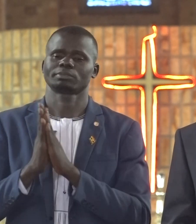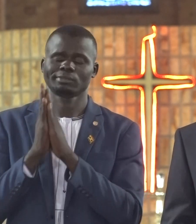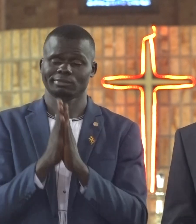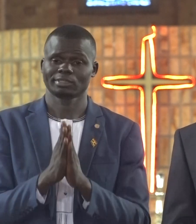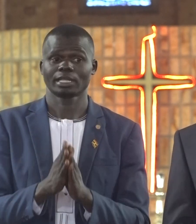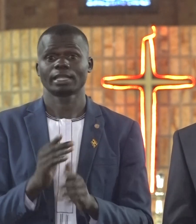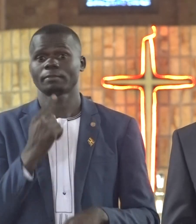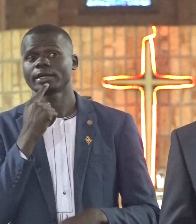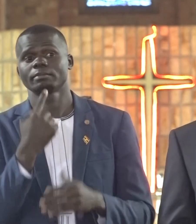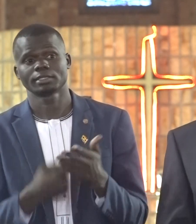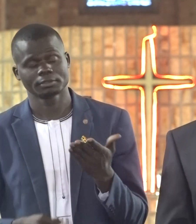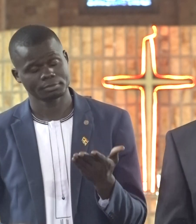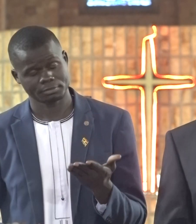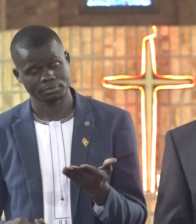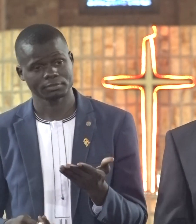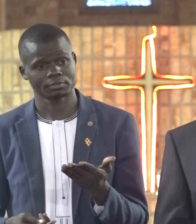Muleke mbabuulire,